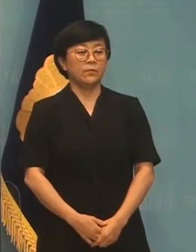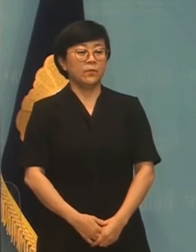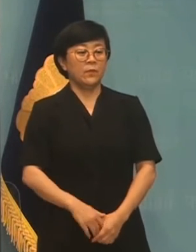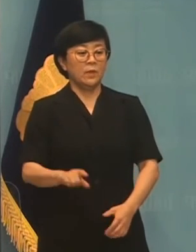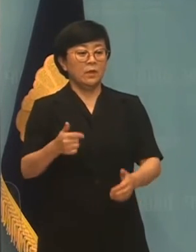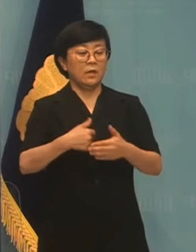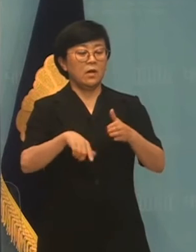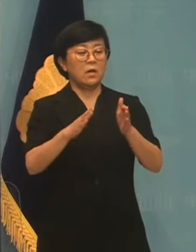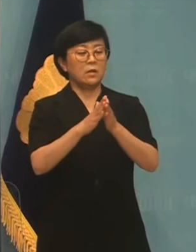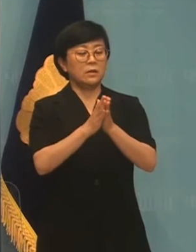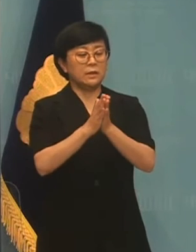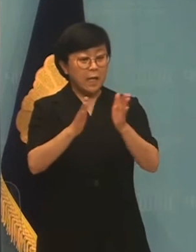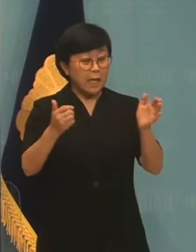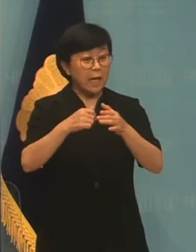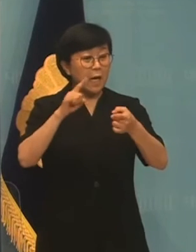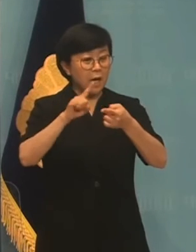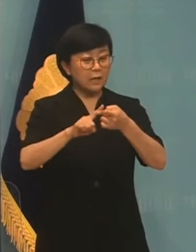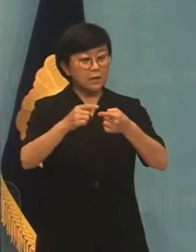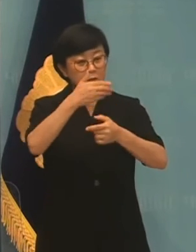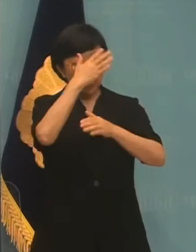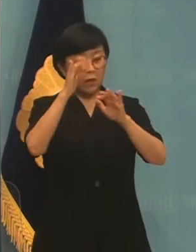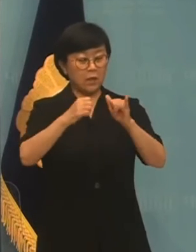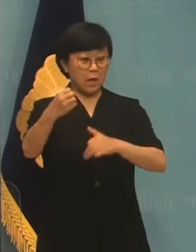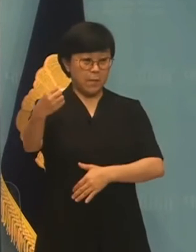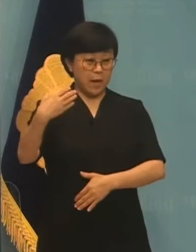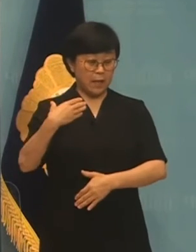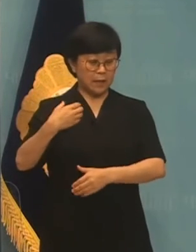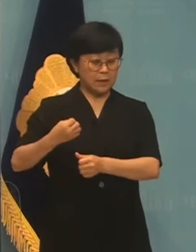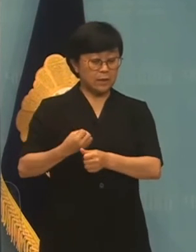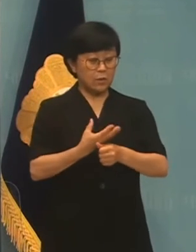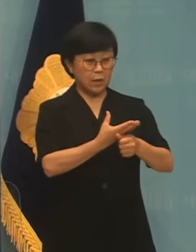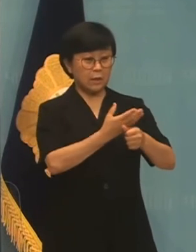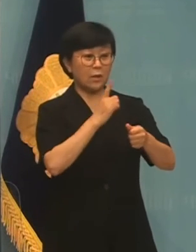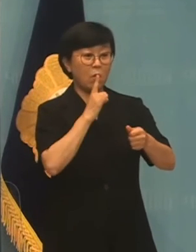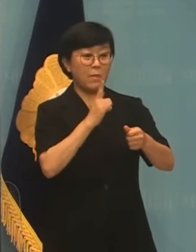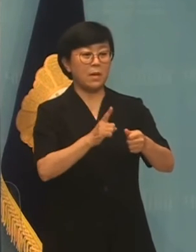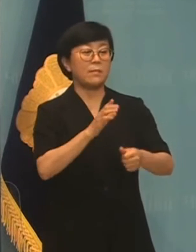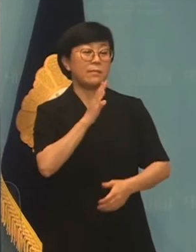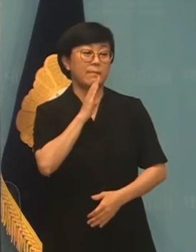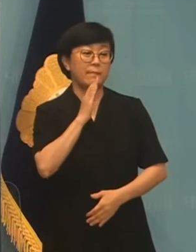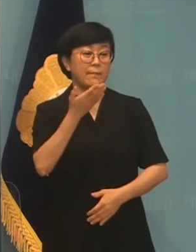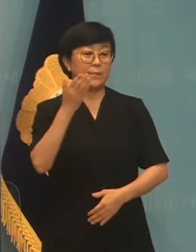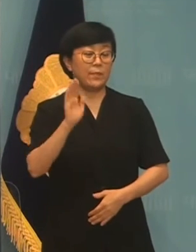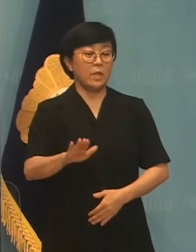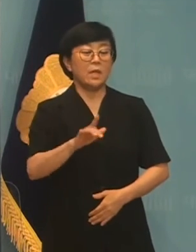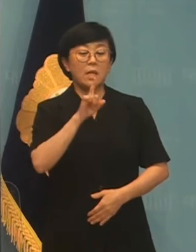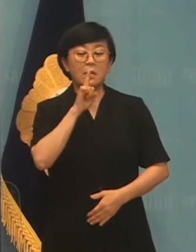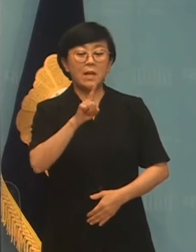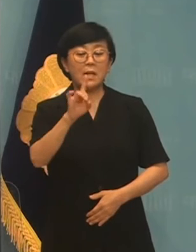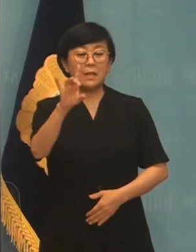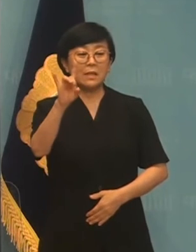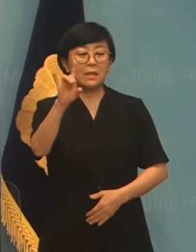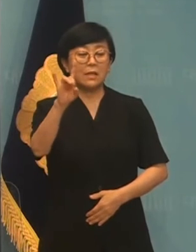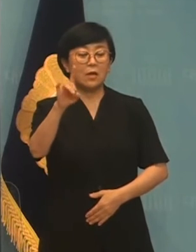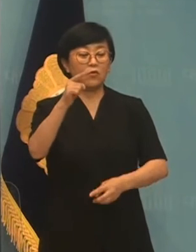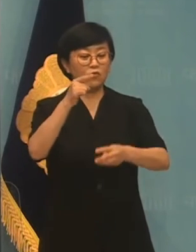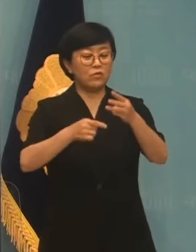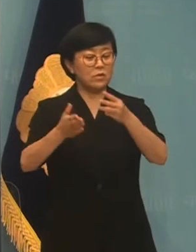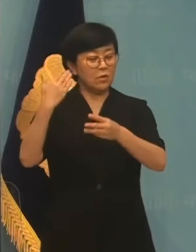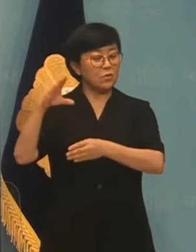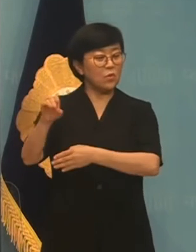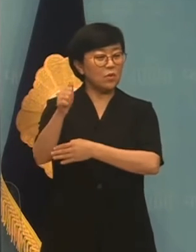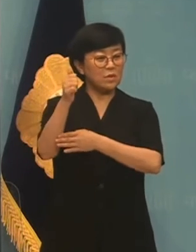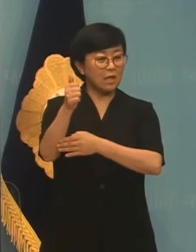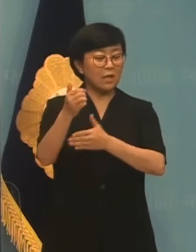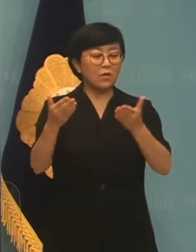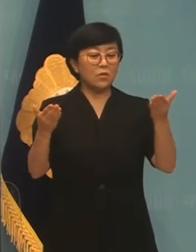아무리 스타트업 청년에게 들은 말을 전했다고 하더라도 이 말 한마디에 윤 전